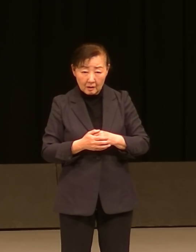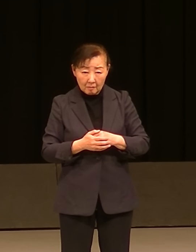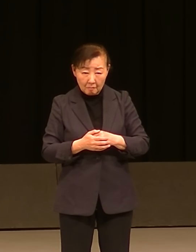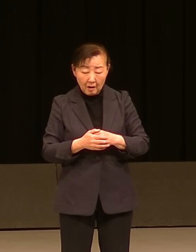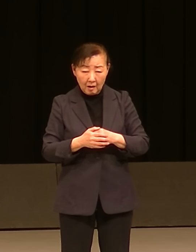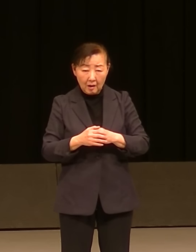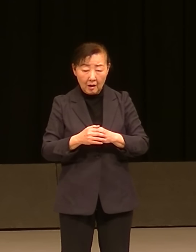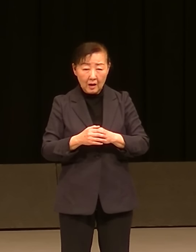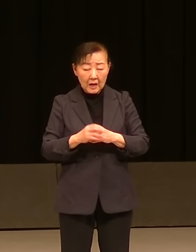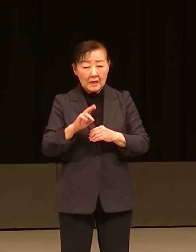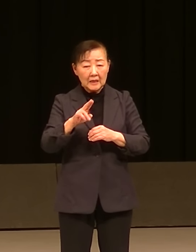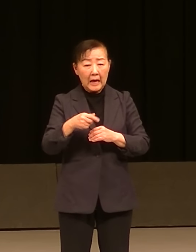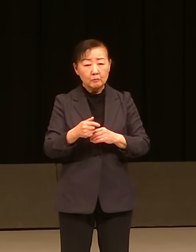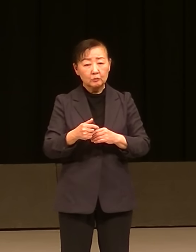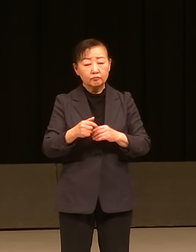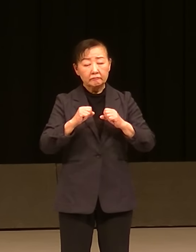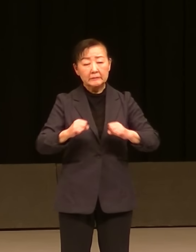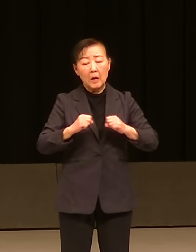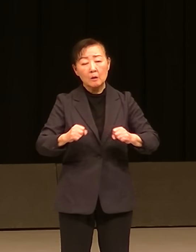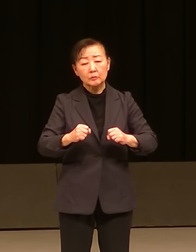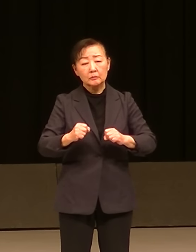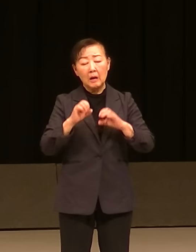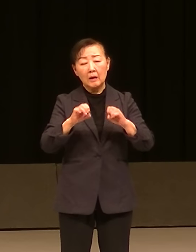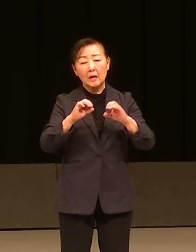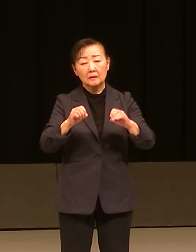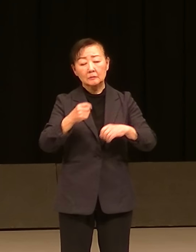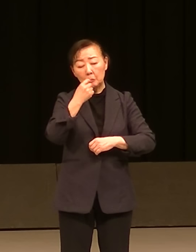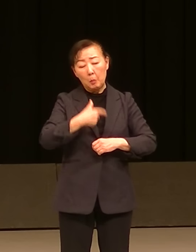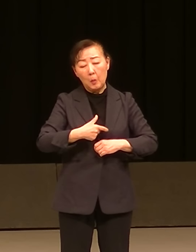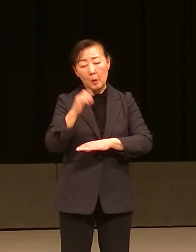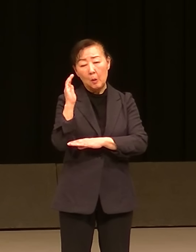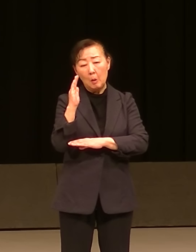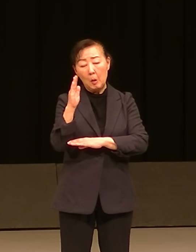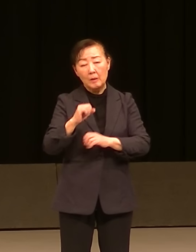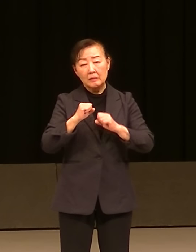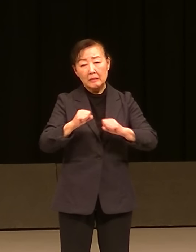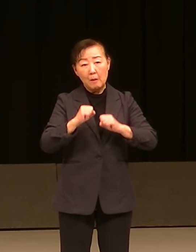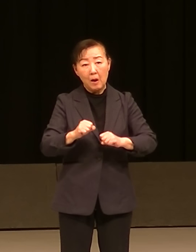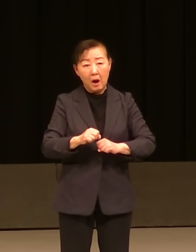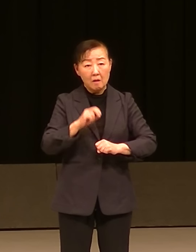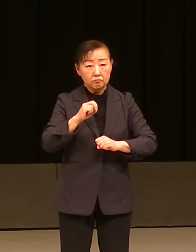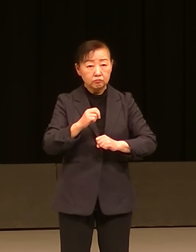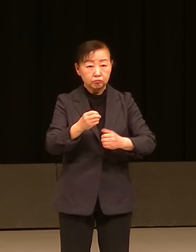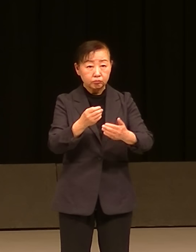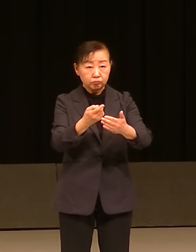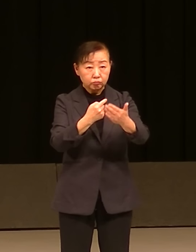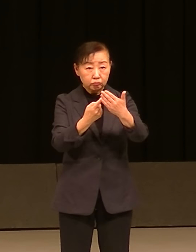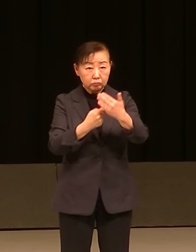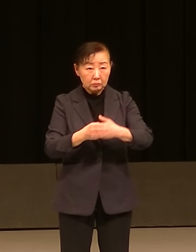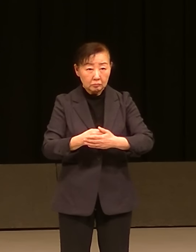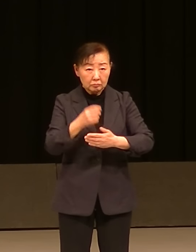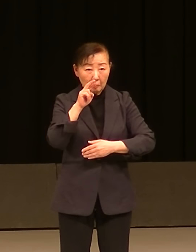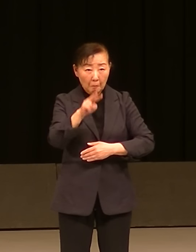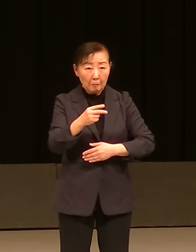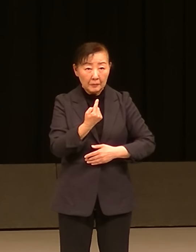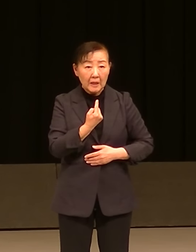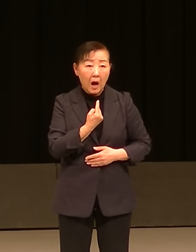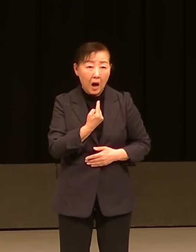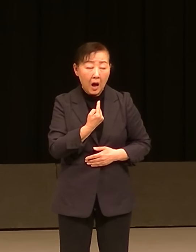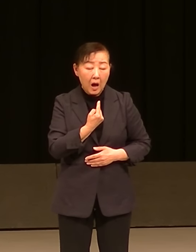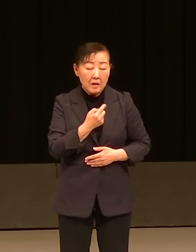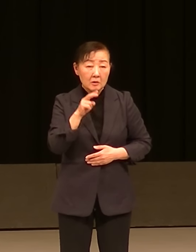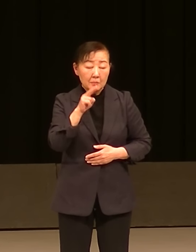信、船様侍男の演説の生放送を見てしまったんですね。見てしまって、見始